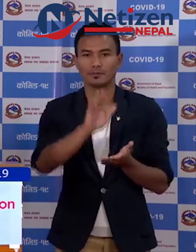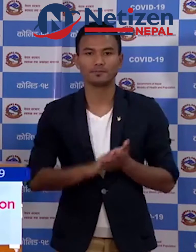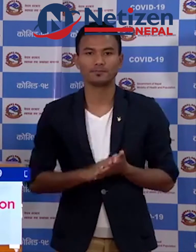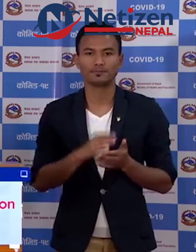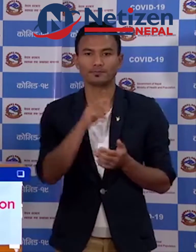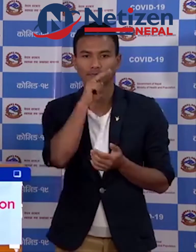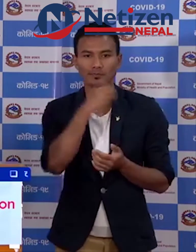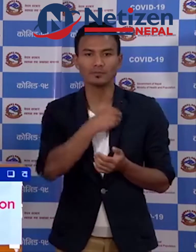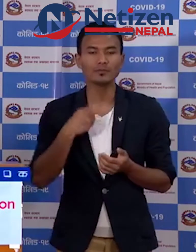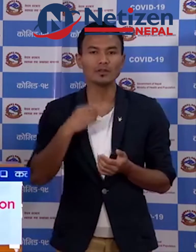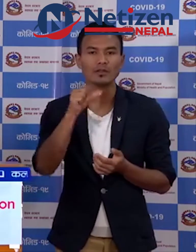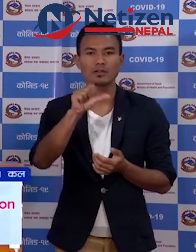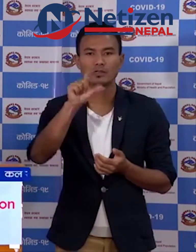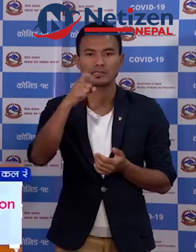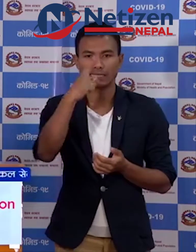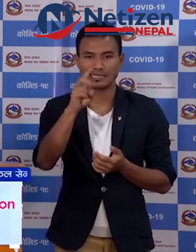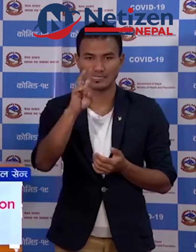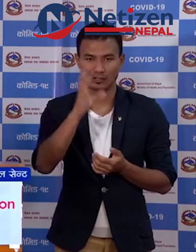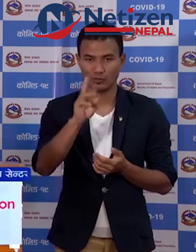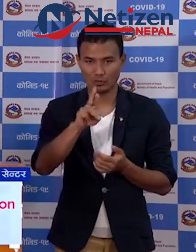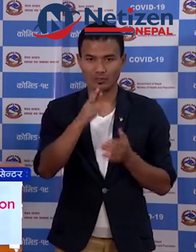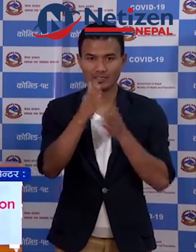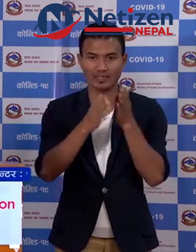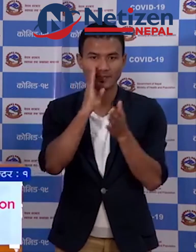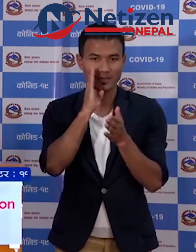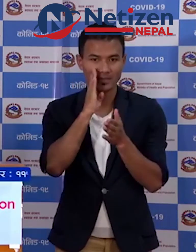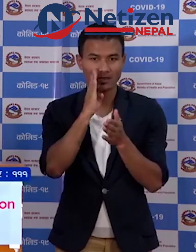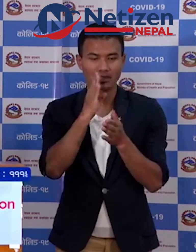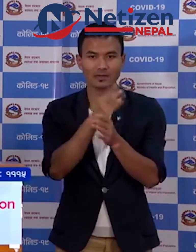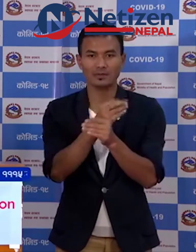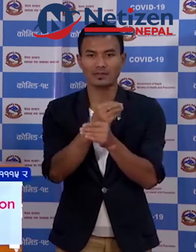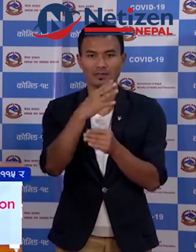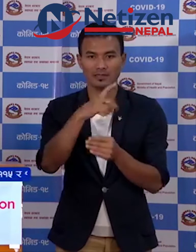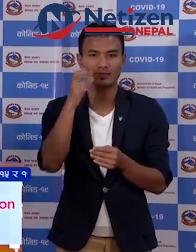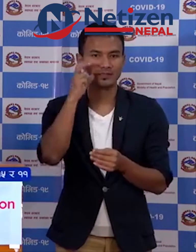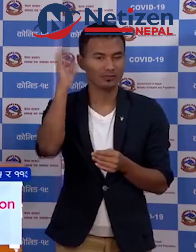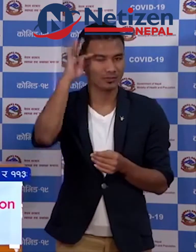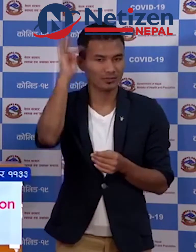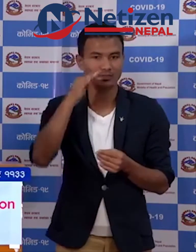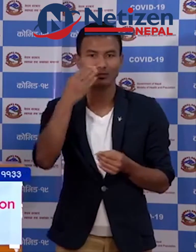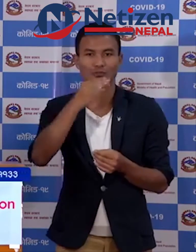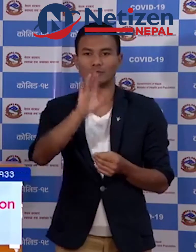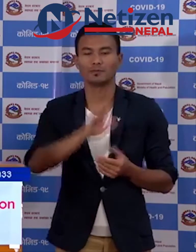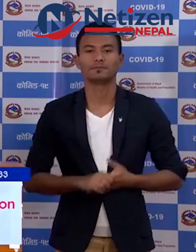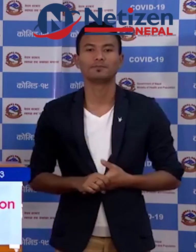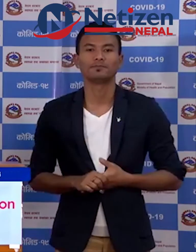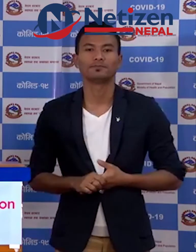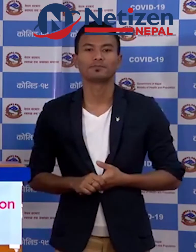म डाक्टर जागेश्वर गौतम, मसँगै सांस्कृतिक भाषा का लागि दिनेश श्रेष्ठ उपस्थित